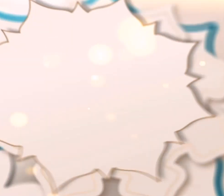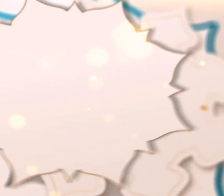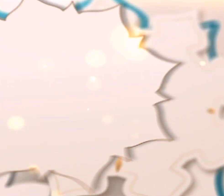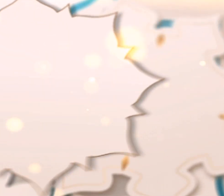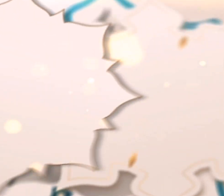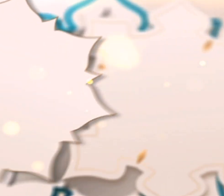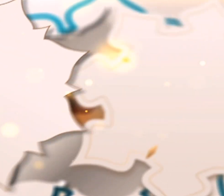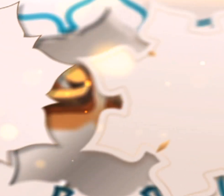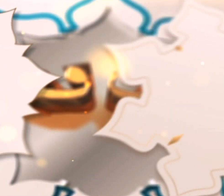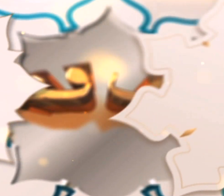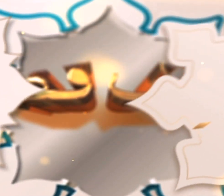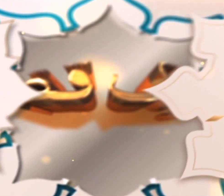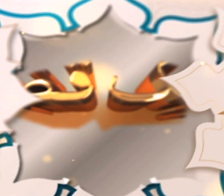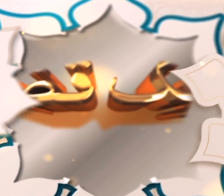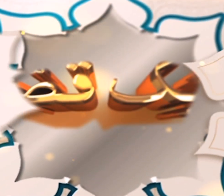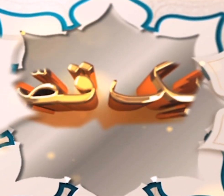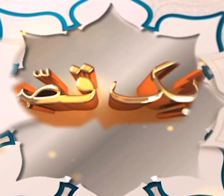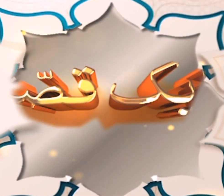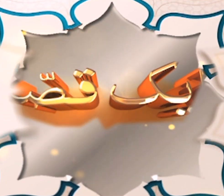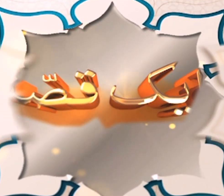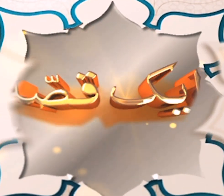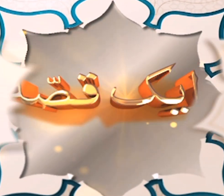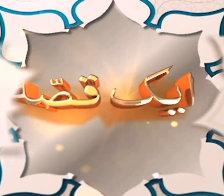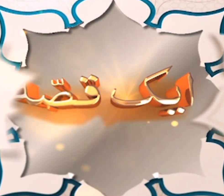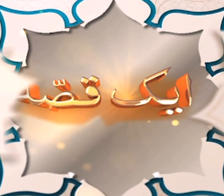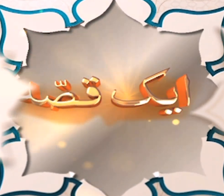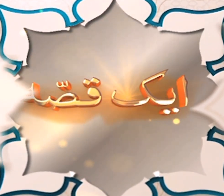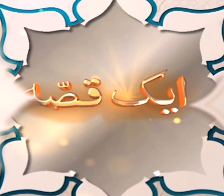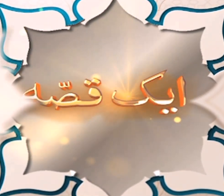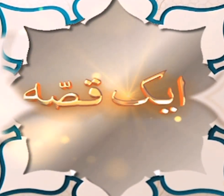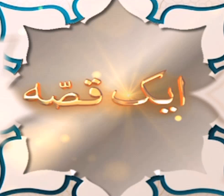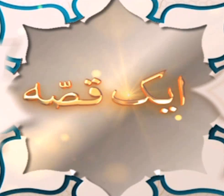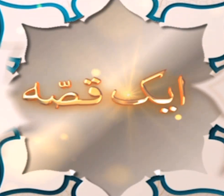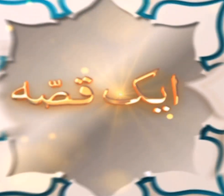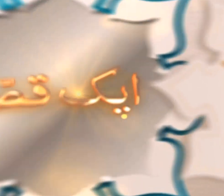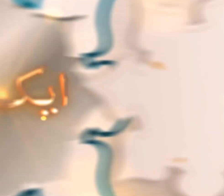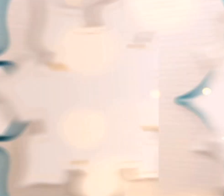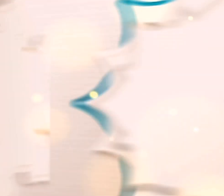ملتا ہے در سے آخرت ان